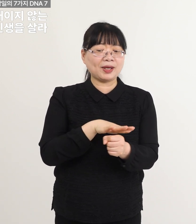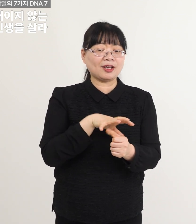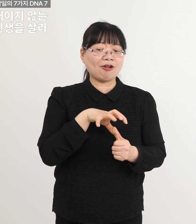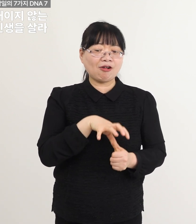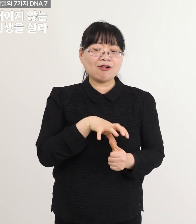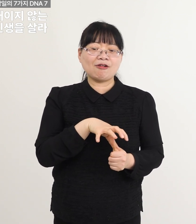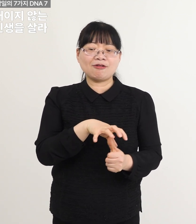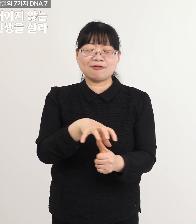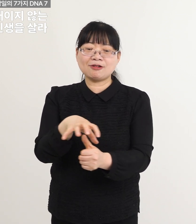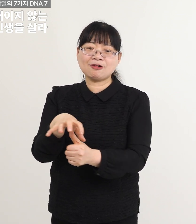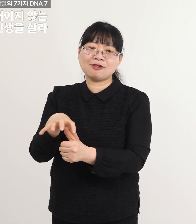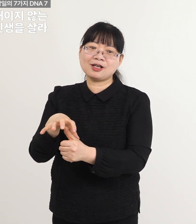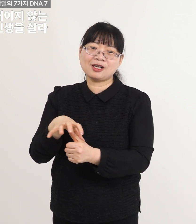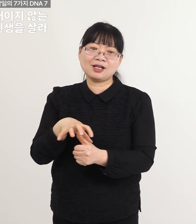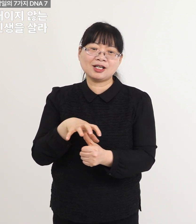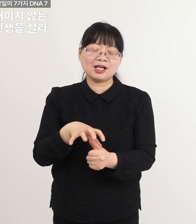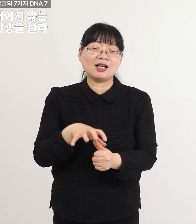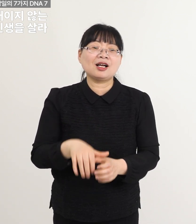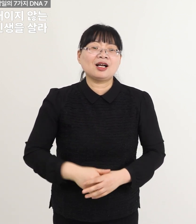사랑에 매여